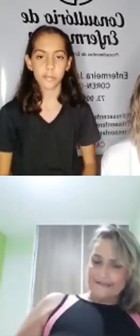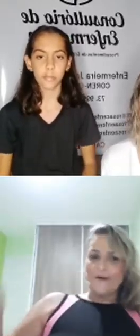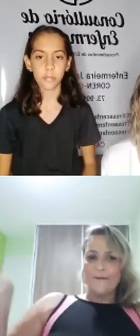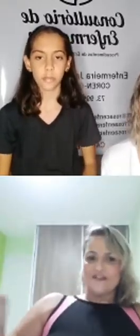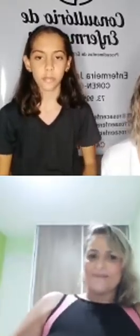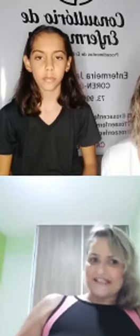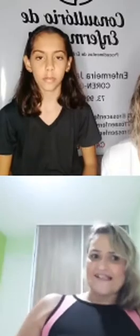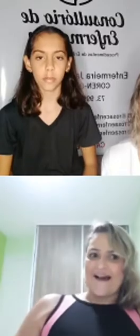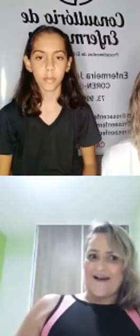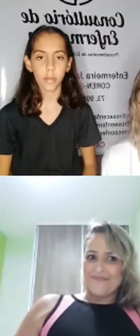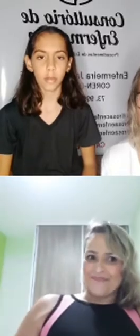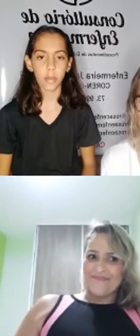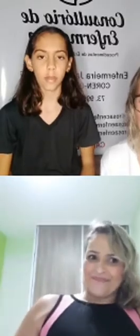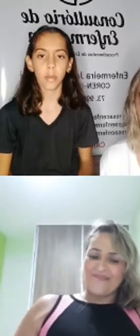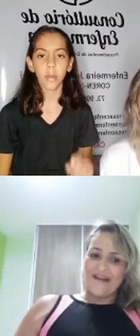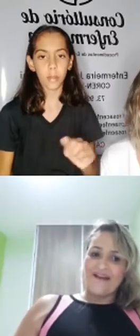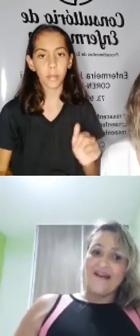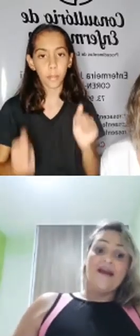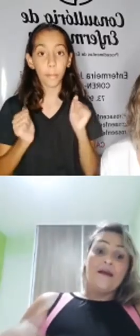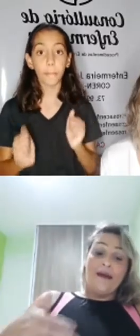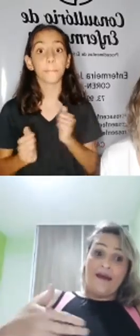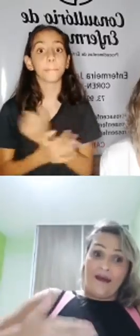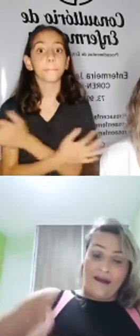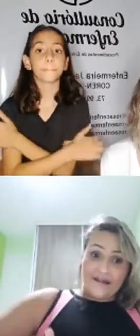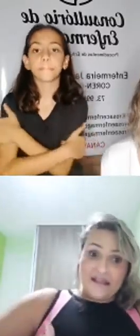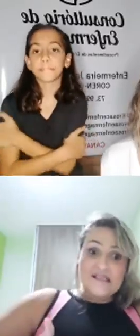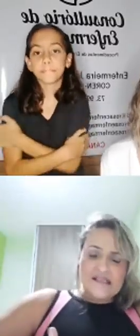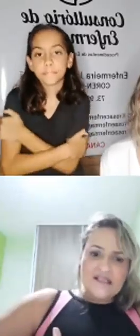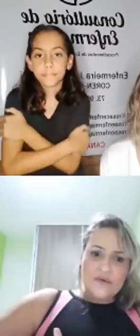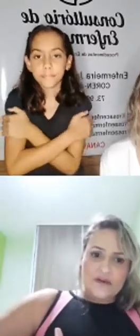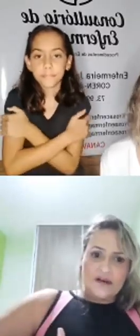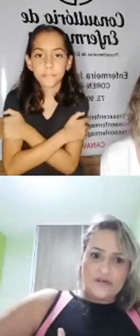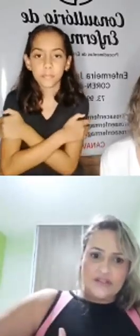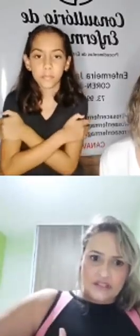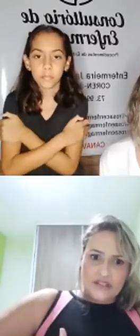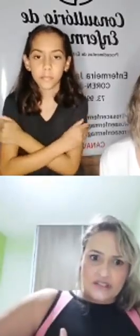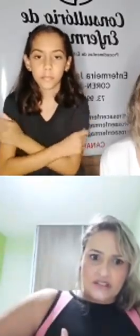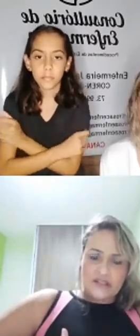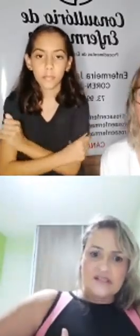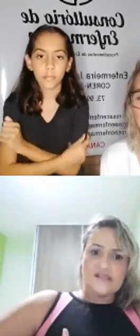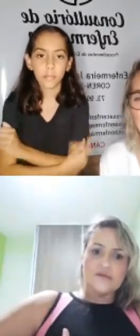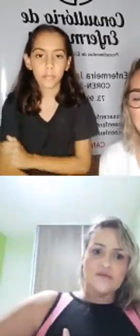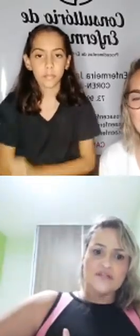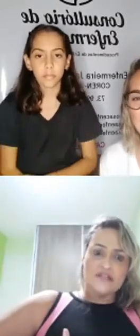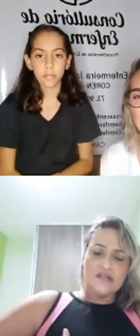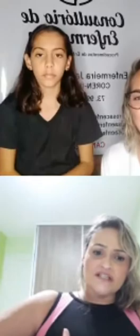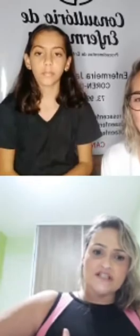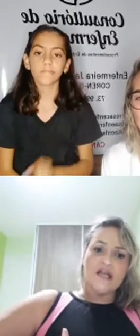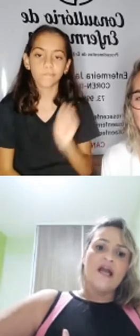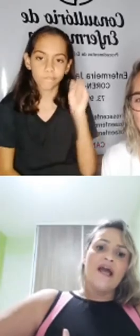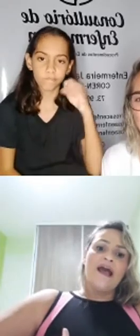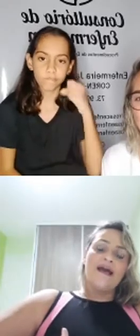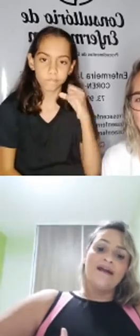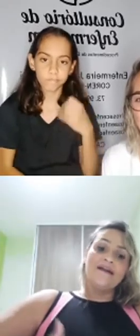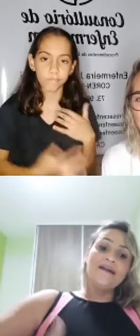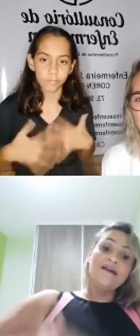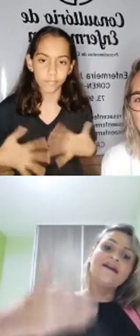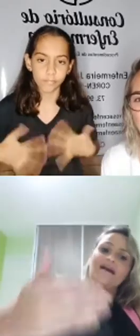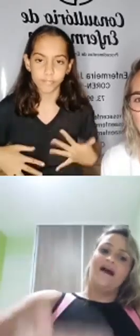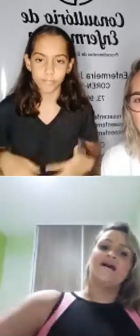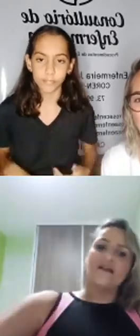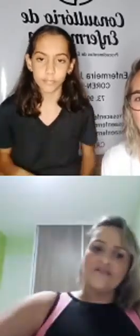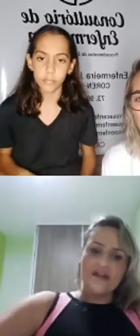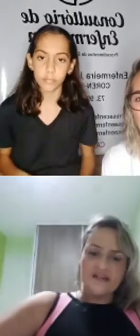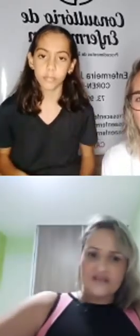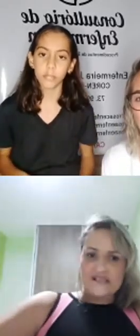assim, não pode abraçar, né? Tem sido angustiante. Tem sido angustiante ir